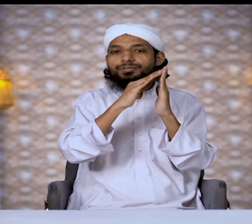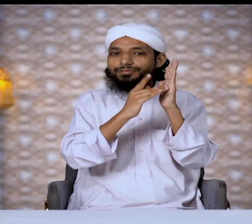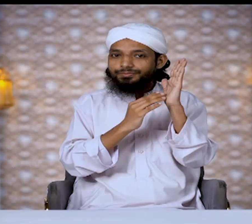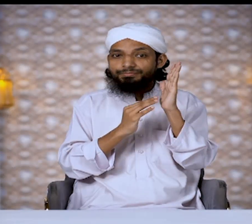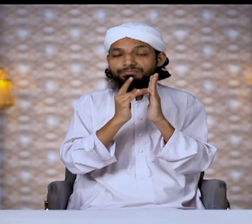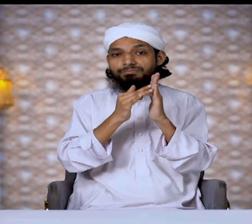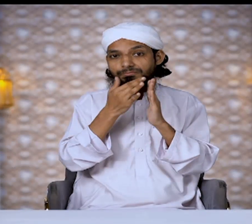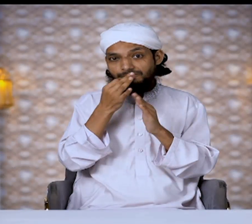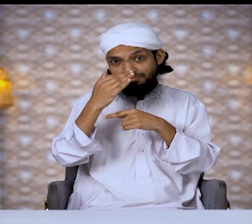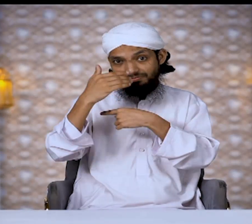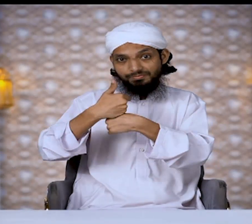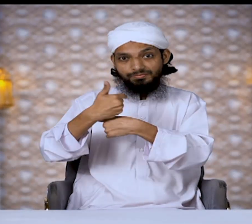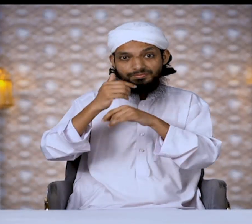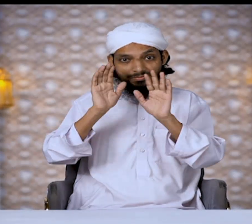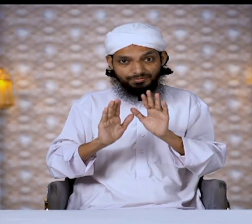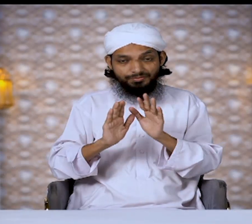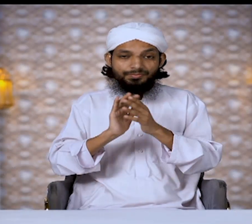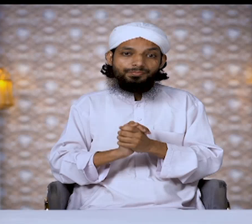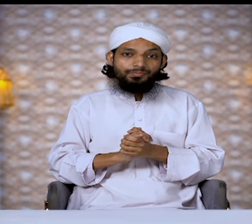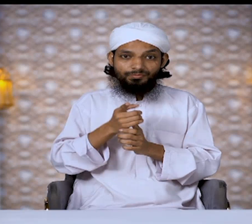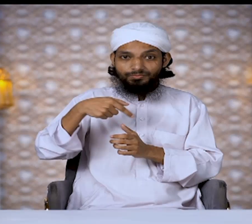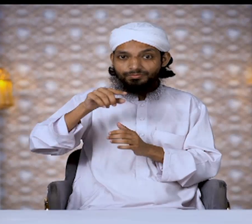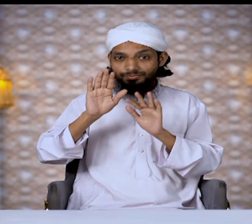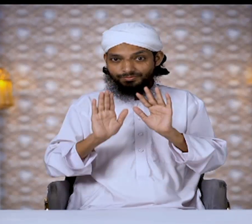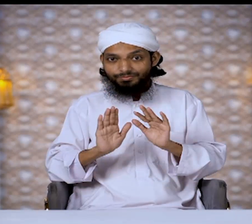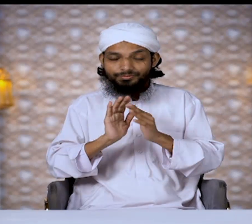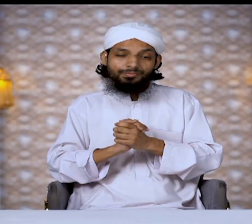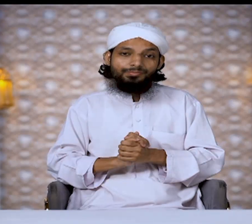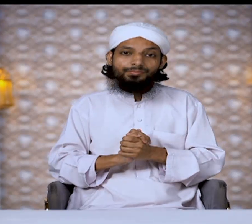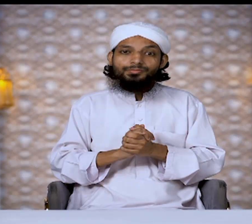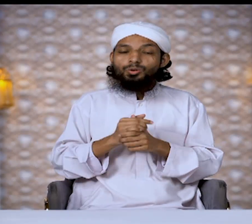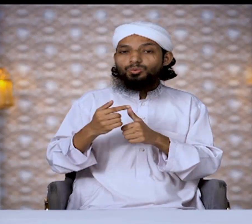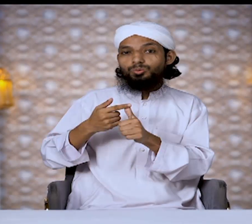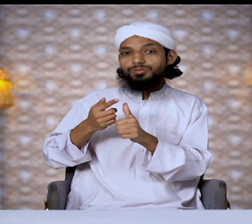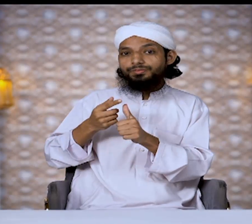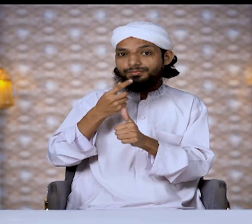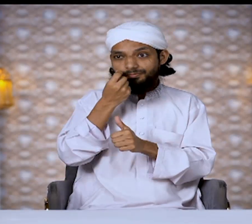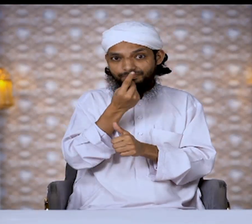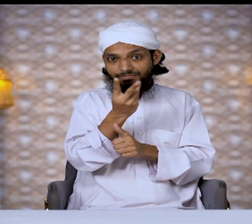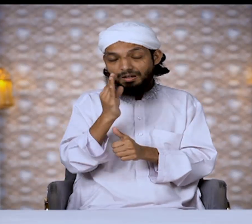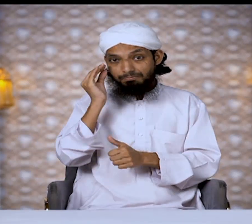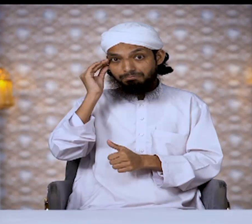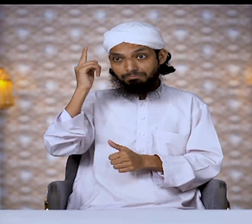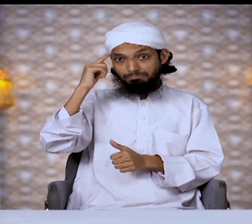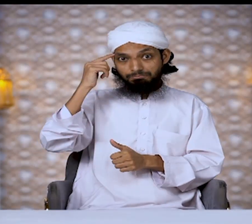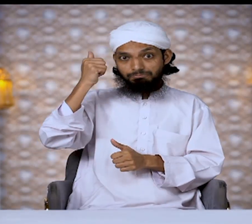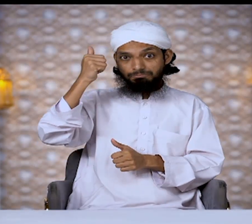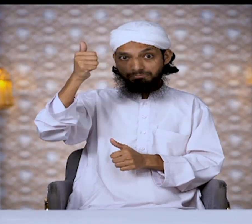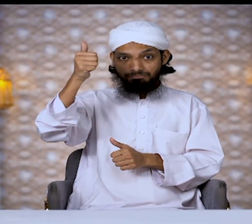بڑی قدر و منزلت کی نگاہ سے دیکھا جاتا ہے فی زمانہ۔ ان علوم کے ماہرین خود کو معاشرے کا قابل اور اہم